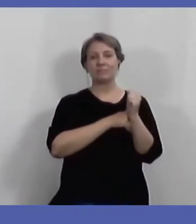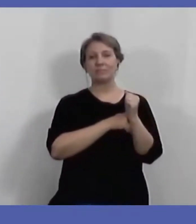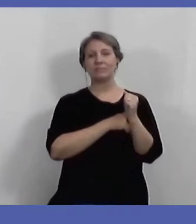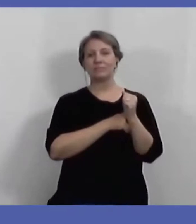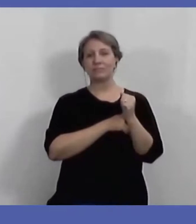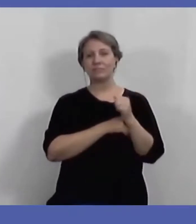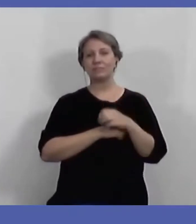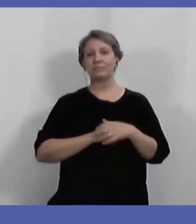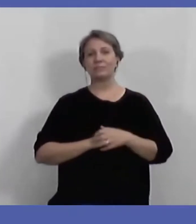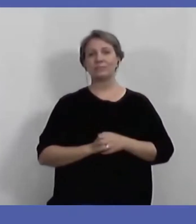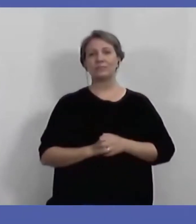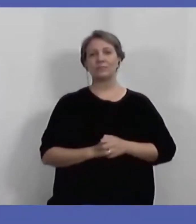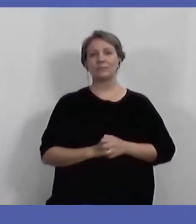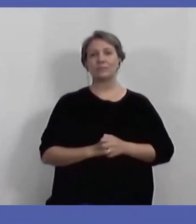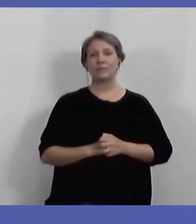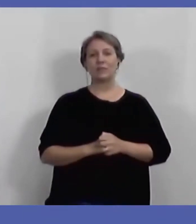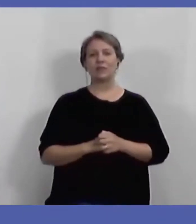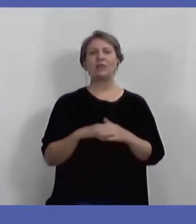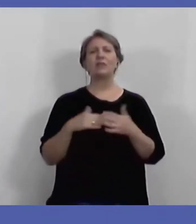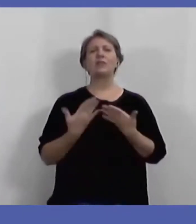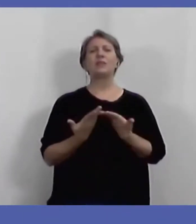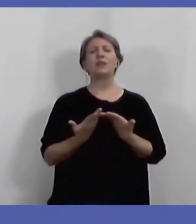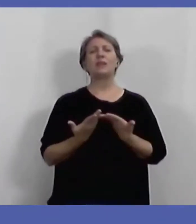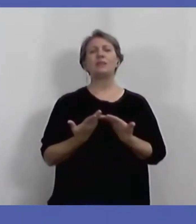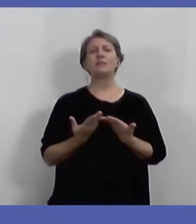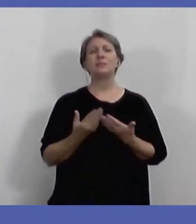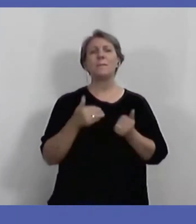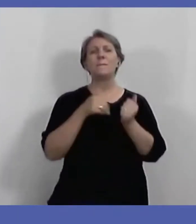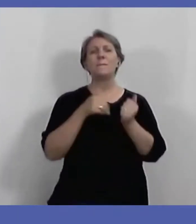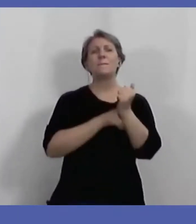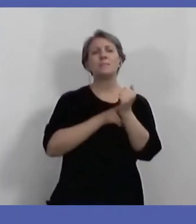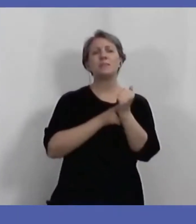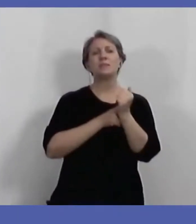mistério. E quem é o mistério de Deus?